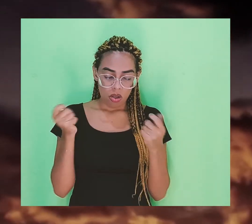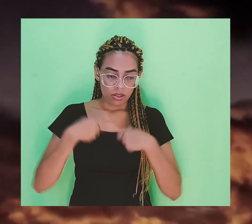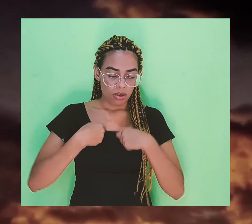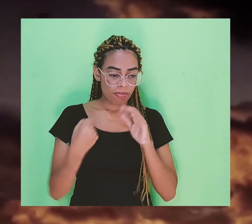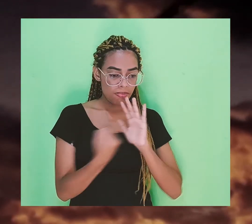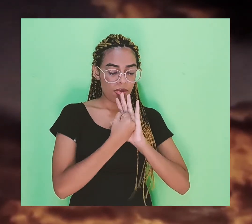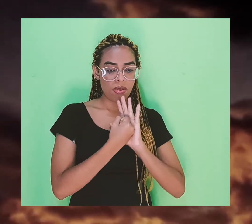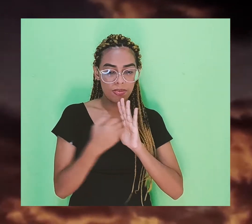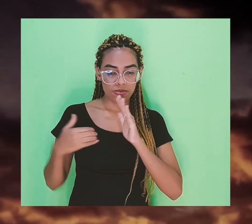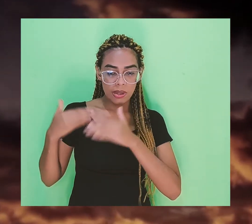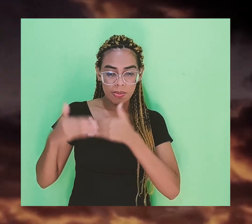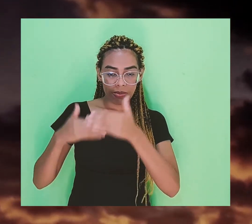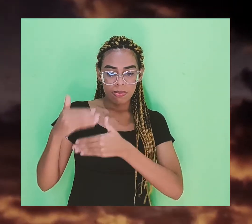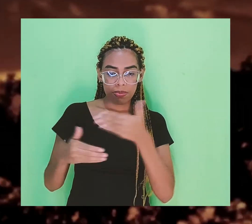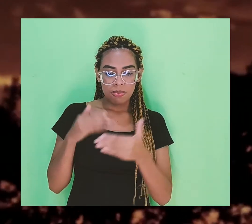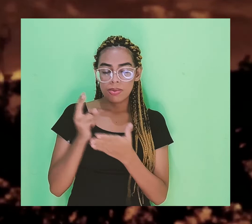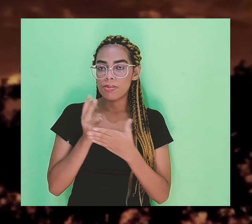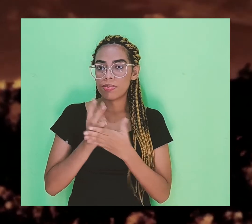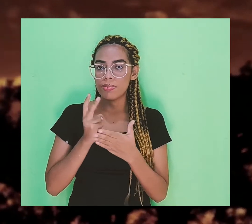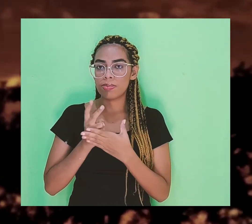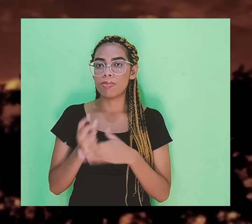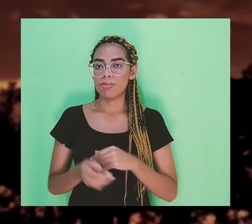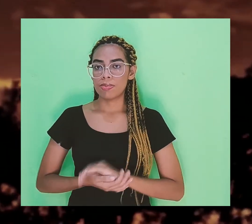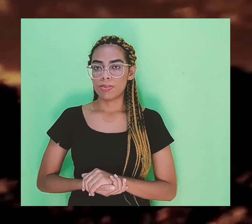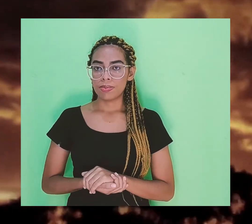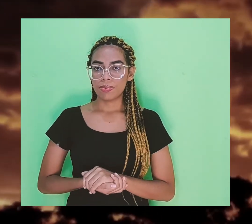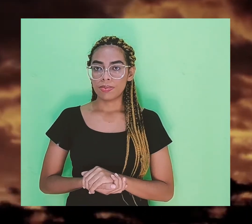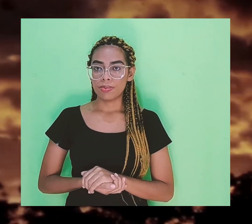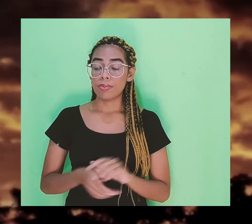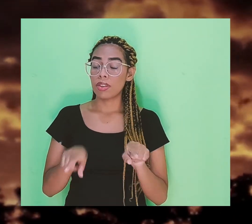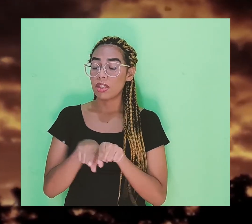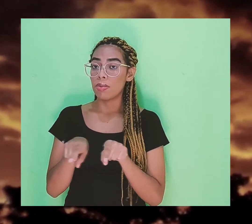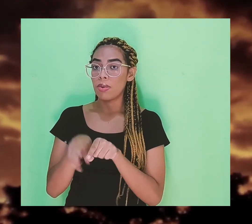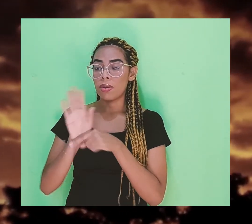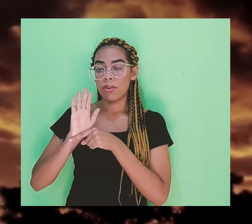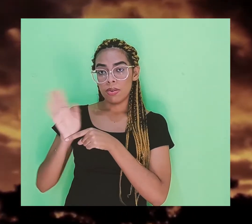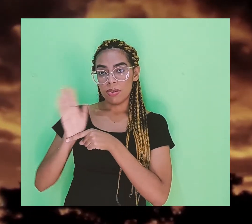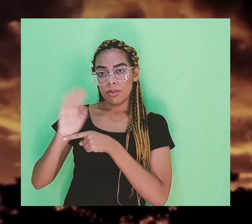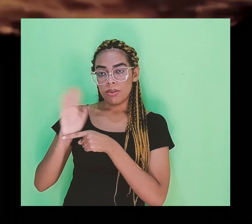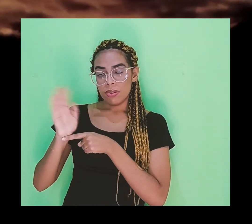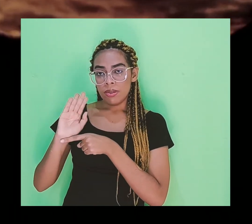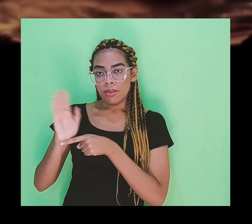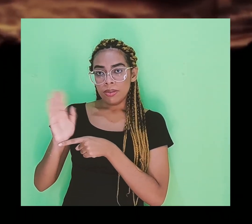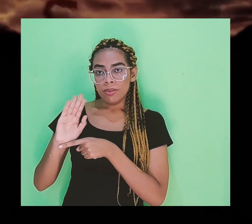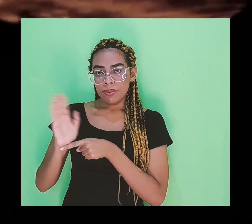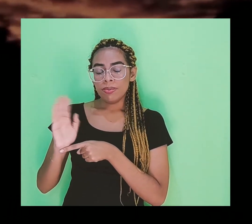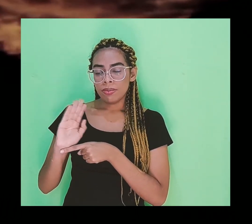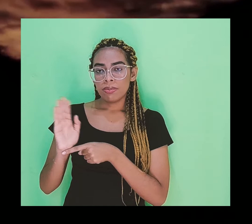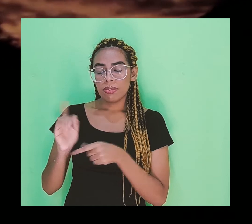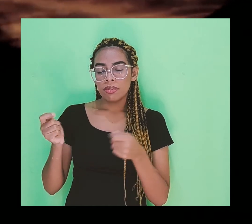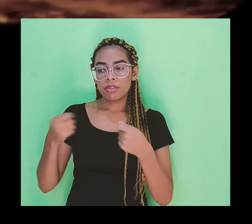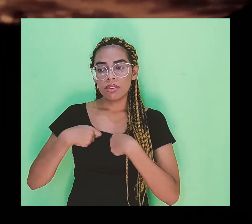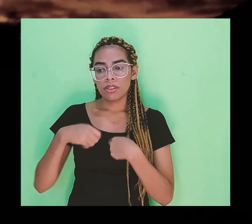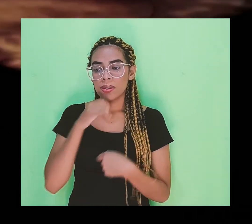foi um processo terapêutico para Sim, ele, a sim. realização daquele filme, né? E o nosso próprio cinema, hoje em dia, de documentário, é você ir de